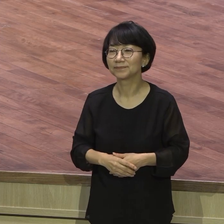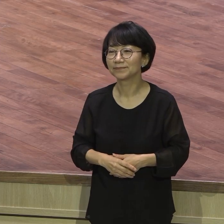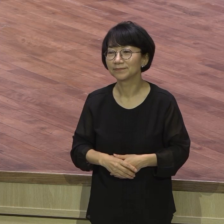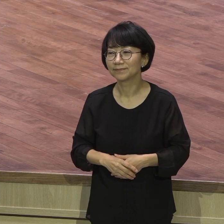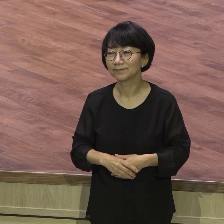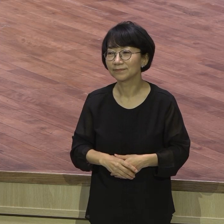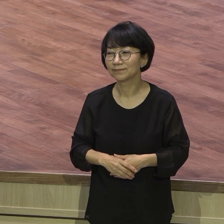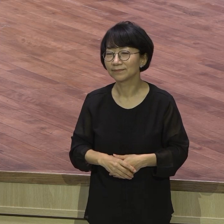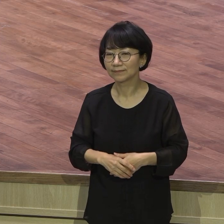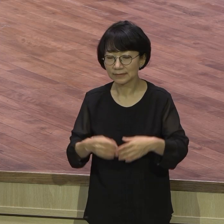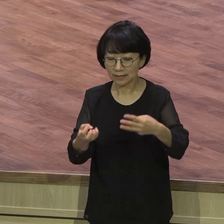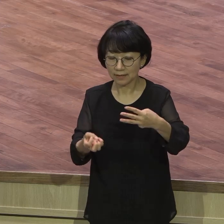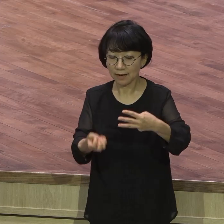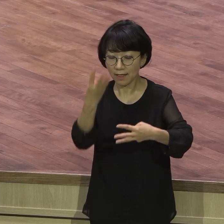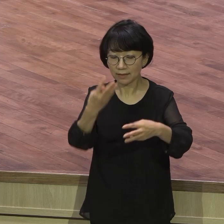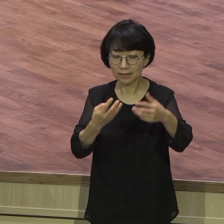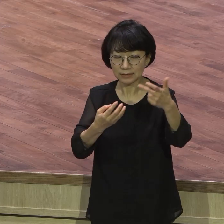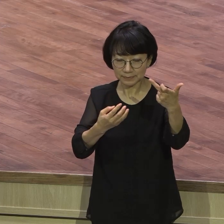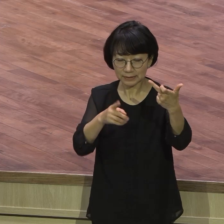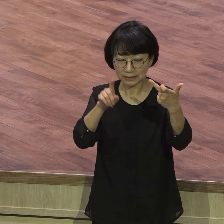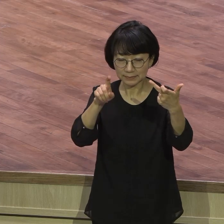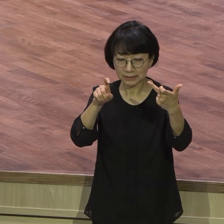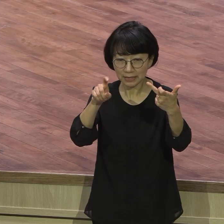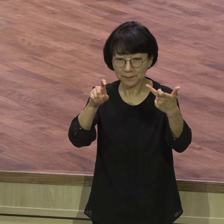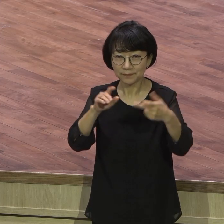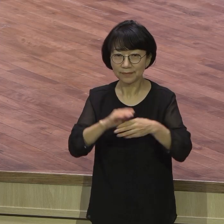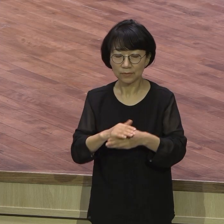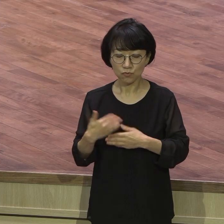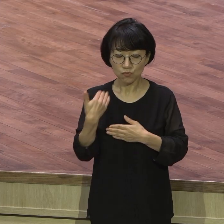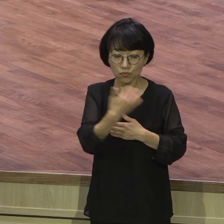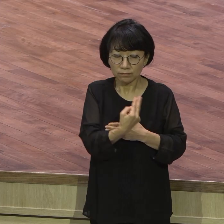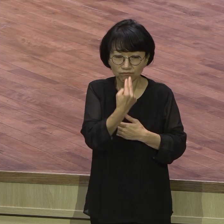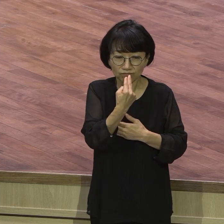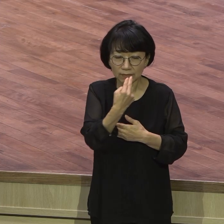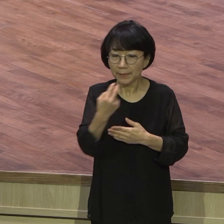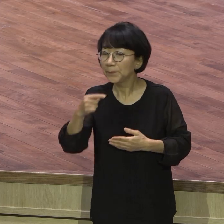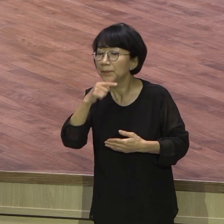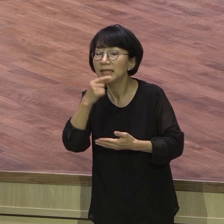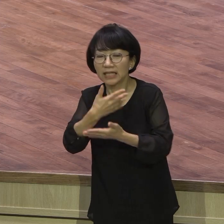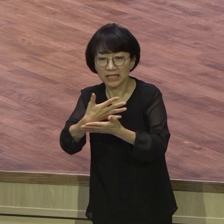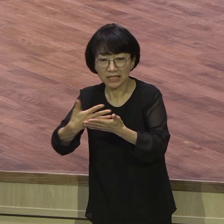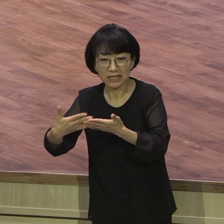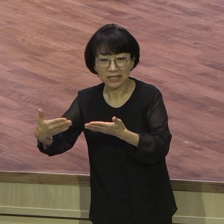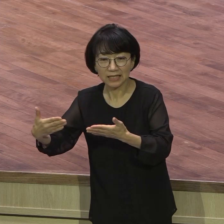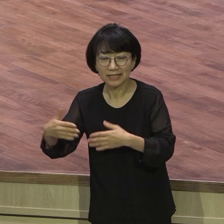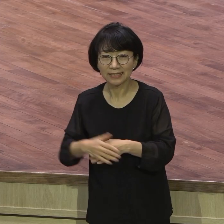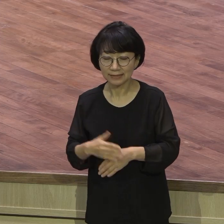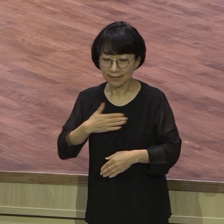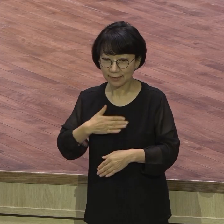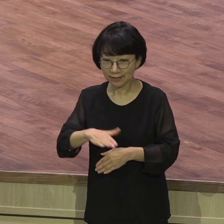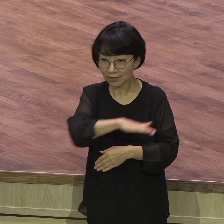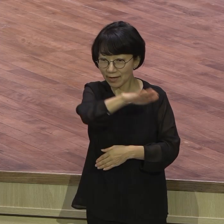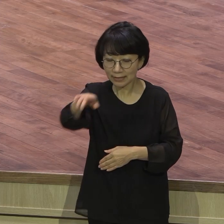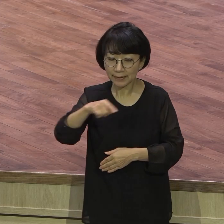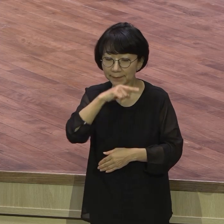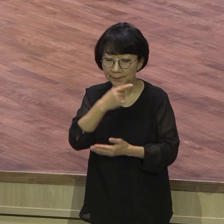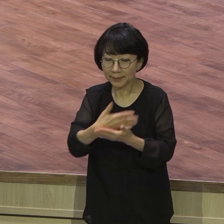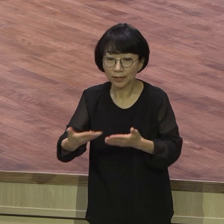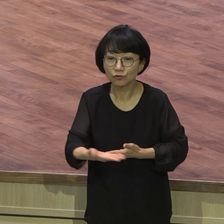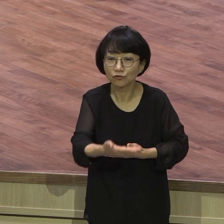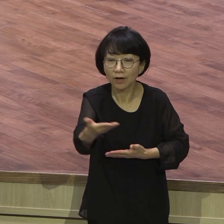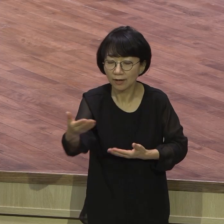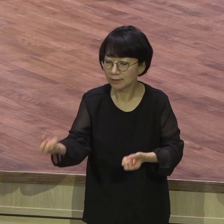그 이유를 레위기 17장 11절에 설명하고 있습니다. 육체의 생명은 피에 있습니다. 내가 그 피를 너에게 주어 재단에 뿌려